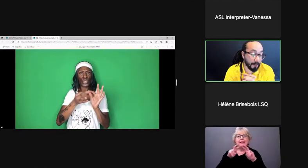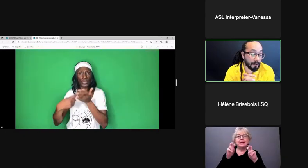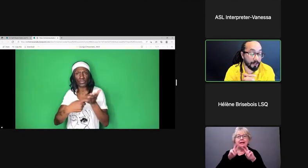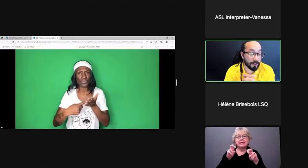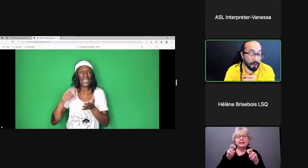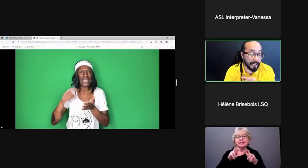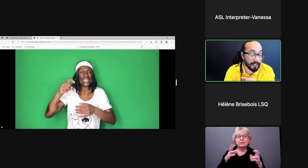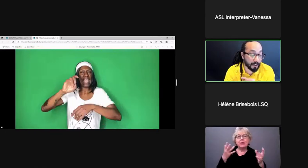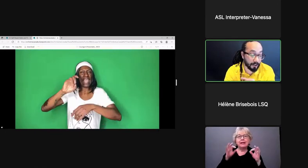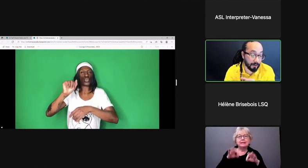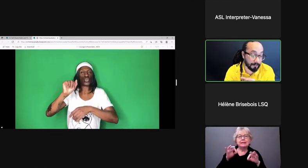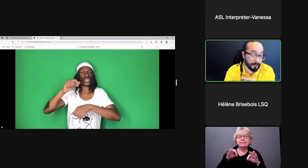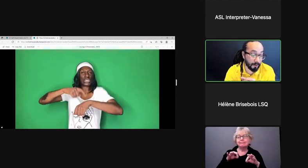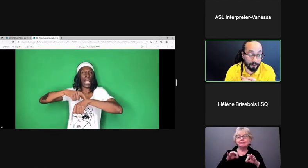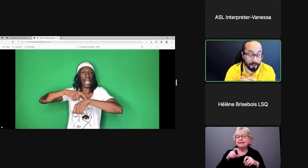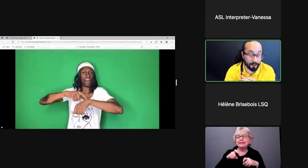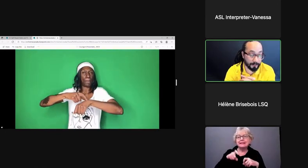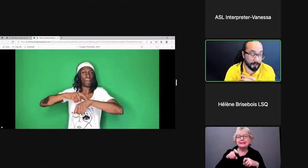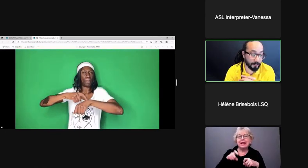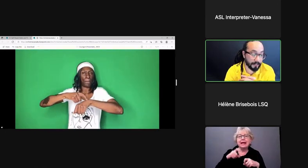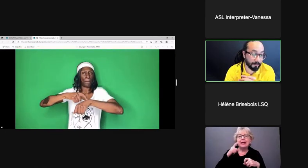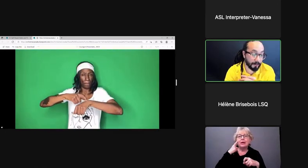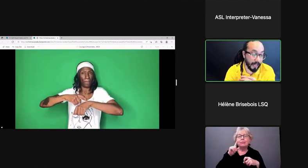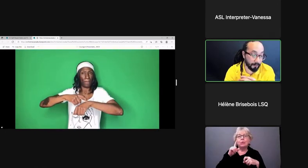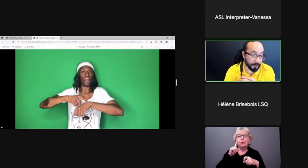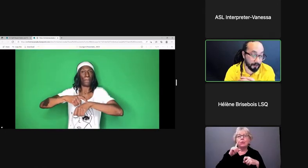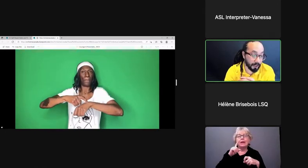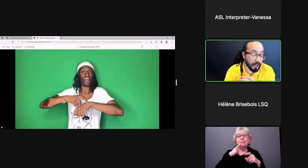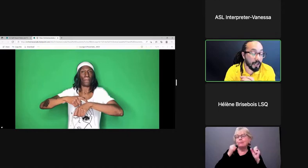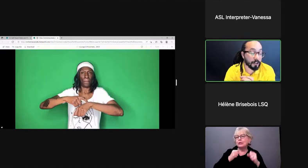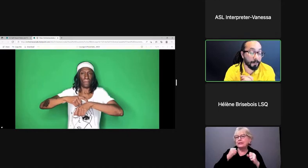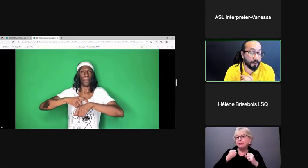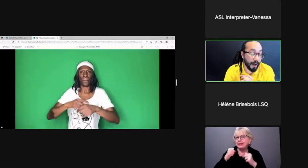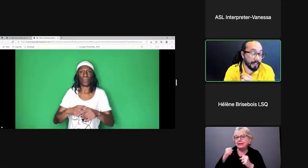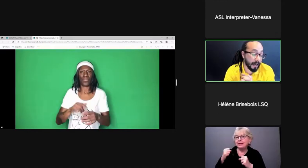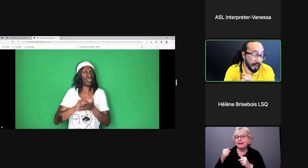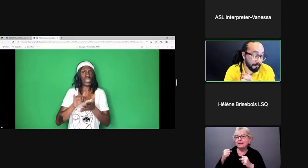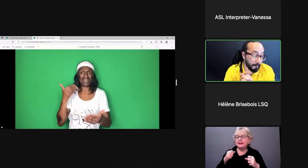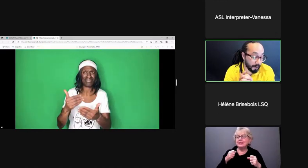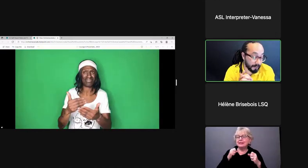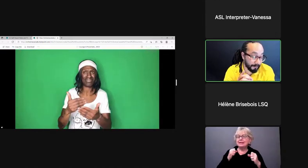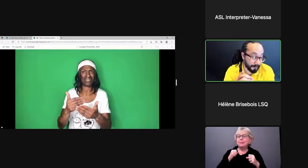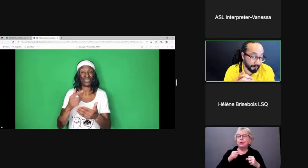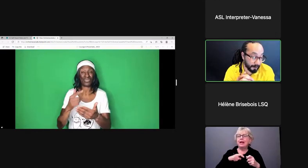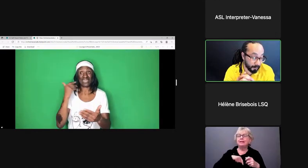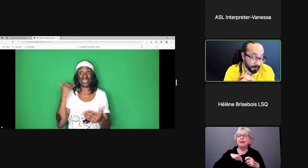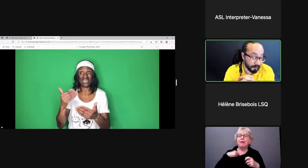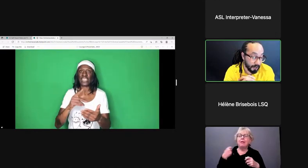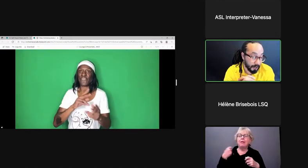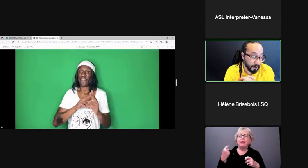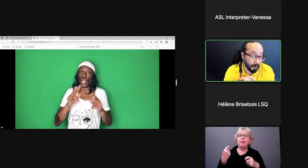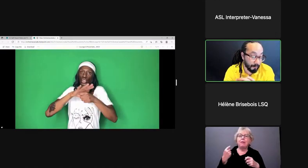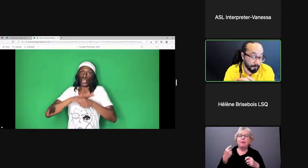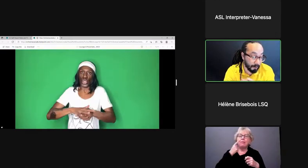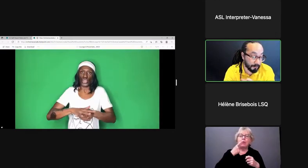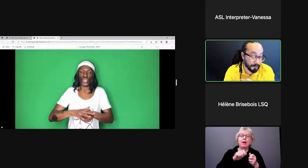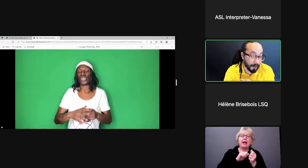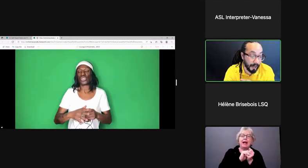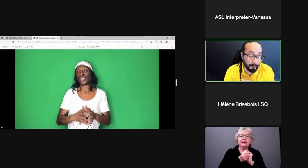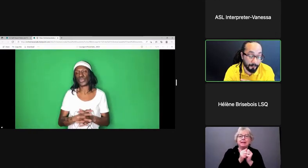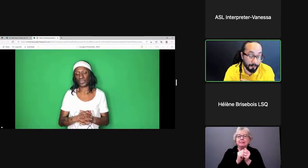des scénarios. Parce que ça peut prendre du temps d'adapter à